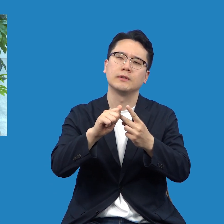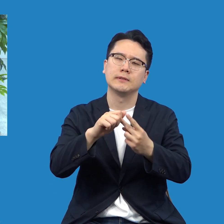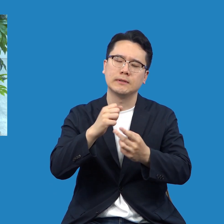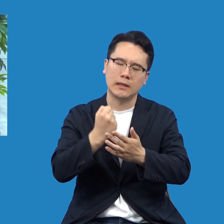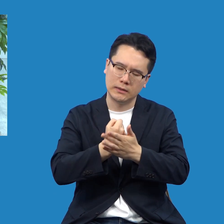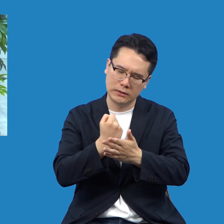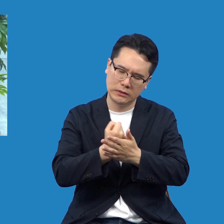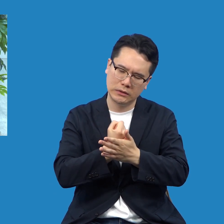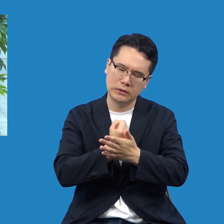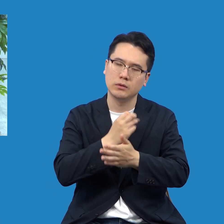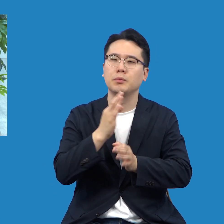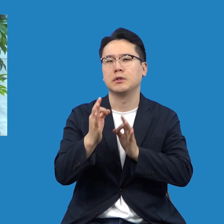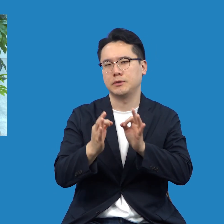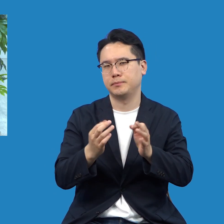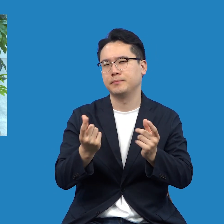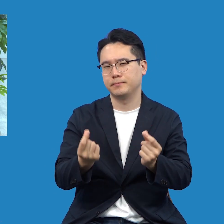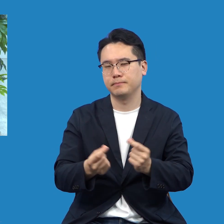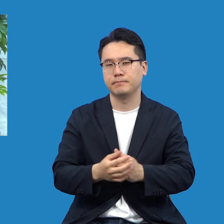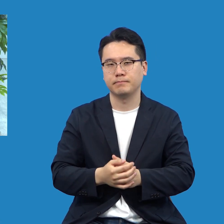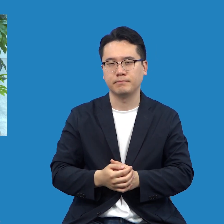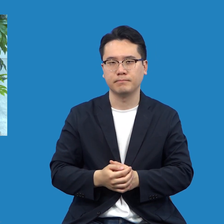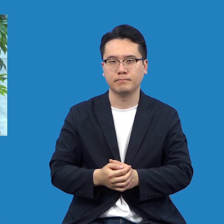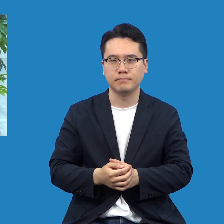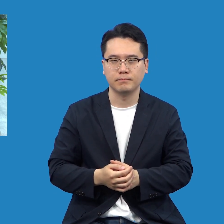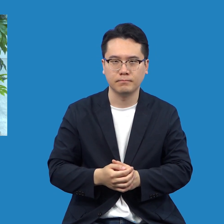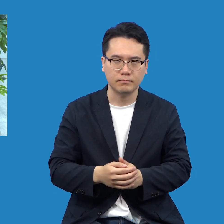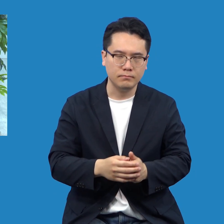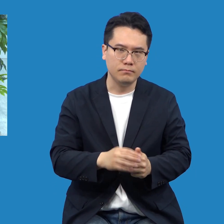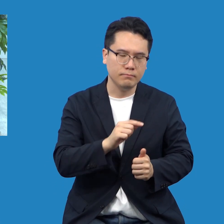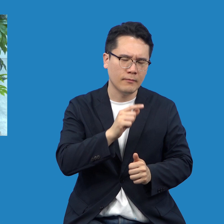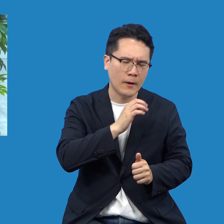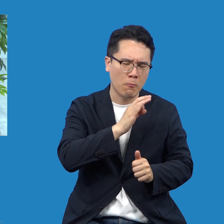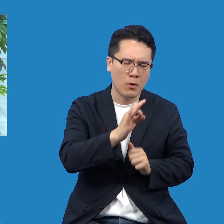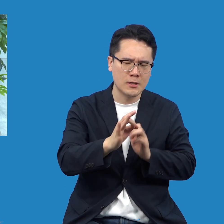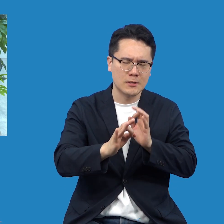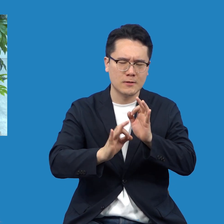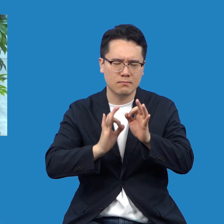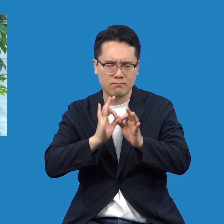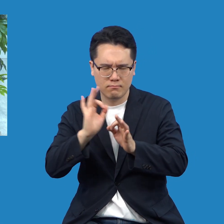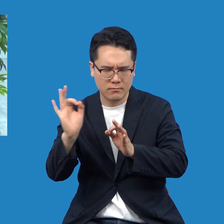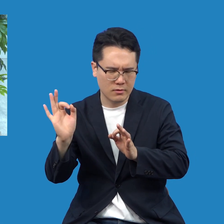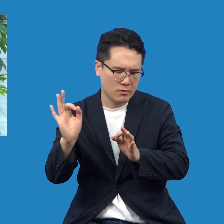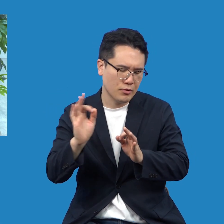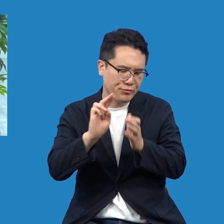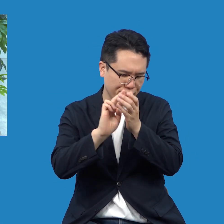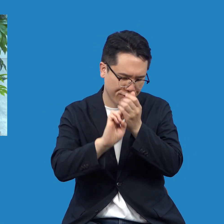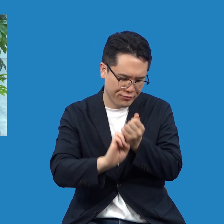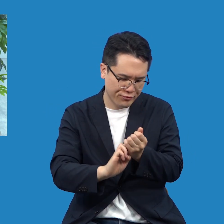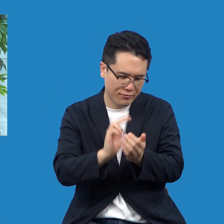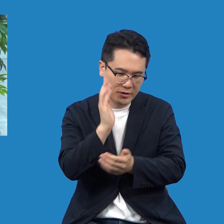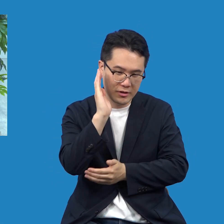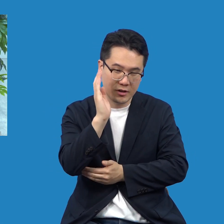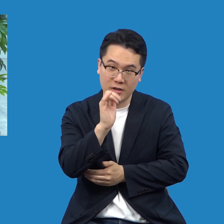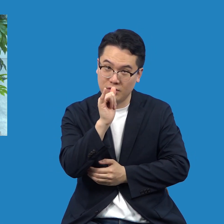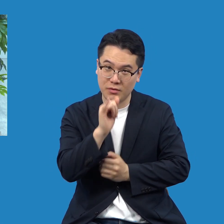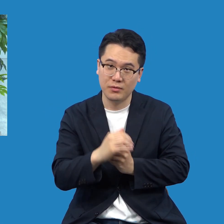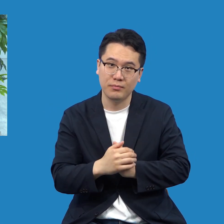이 외침에는 숨겨져 있는 이야기가 있어요. 그게 뭡니까?